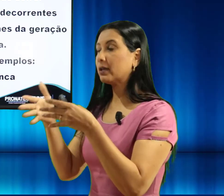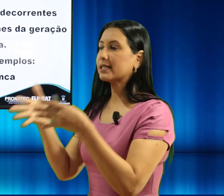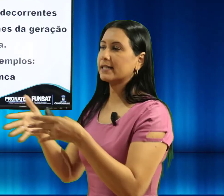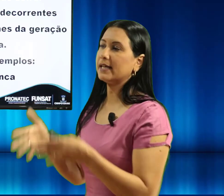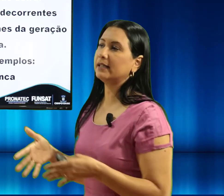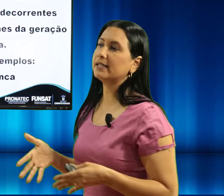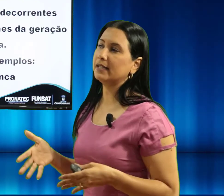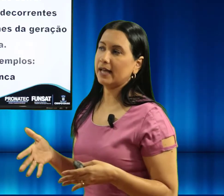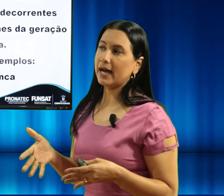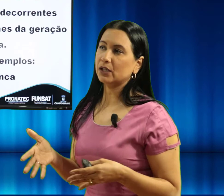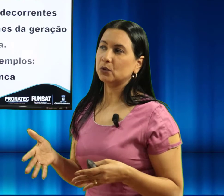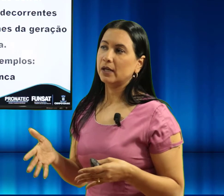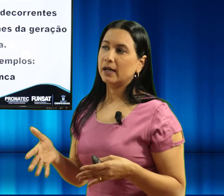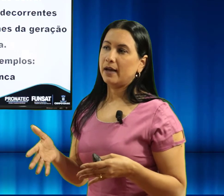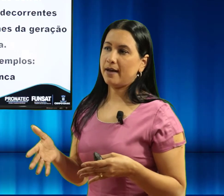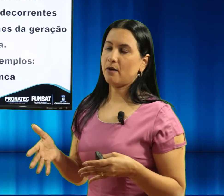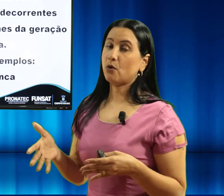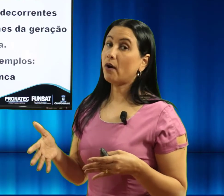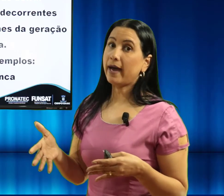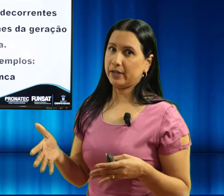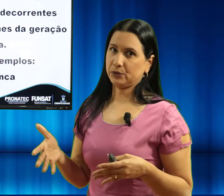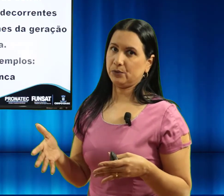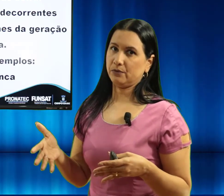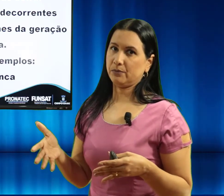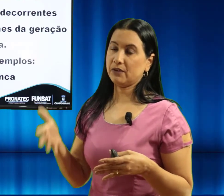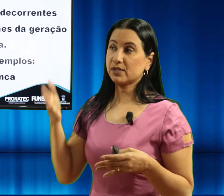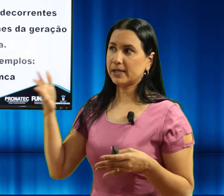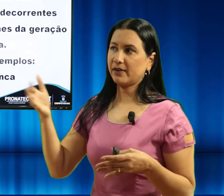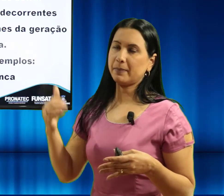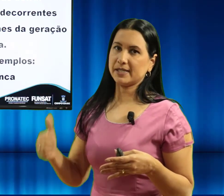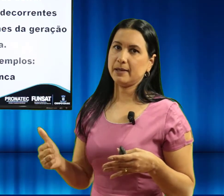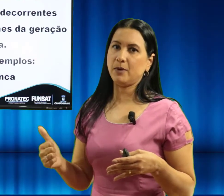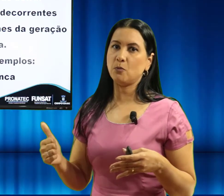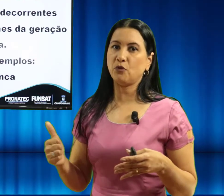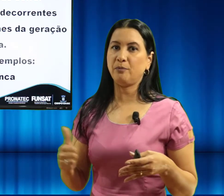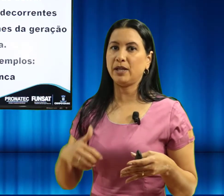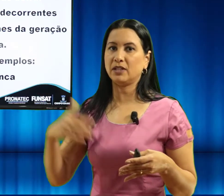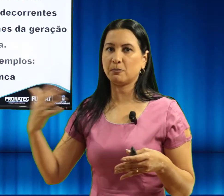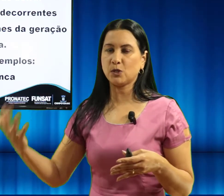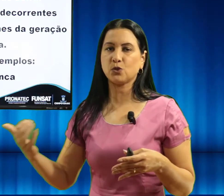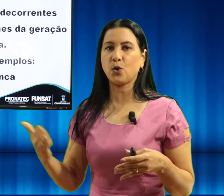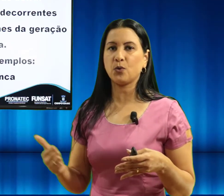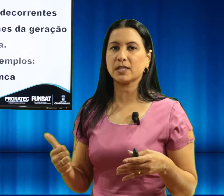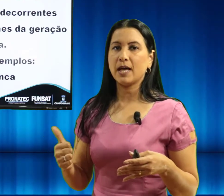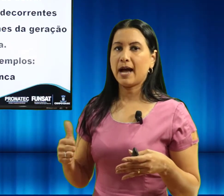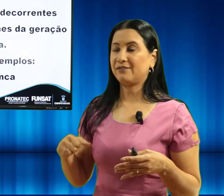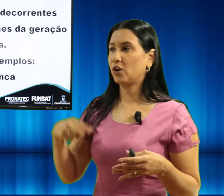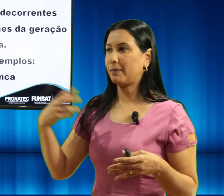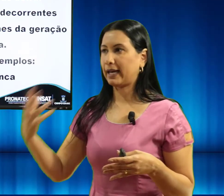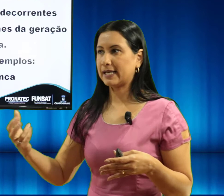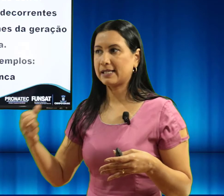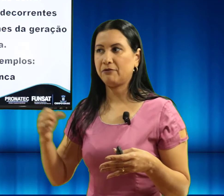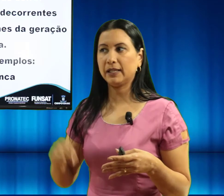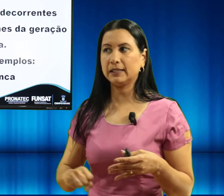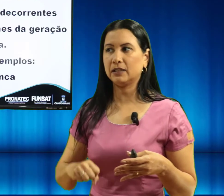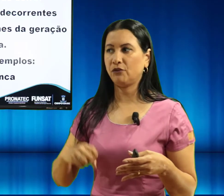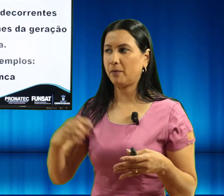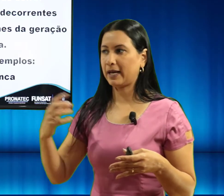está sendo ensinado é o correto, porque você vai perceber o movimento das pessoas, a forma que ela está falando, a forma que ela